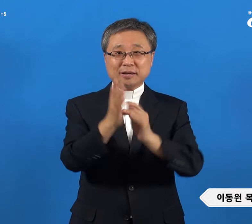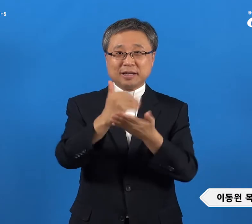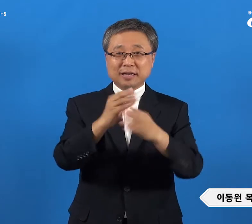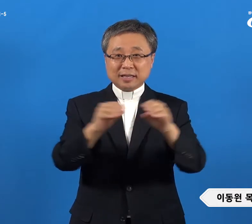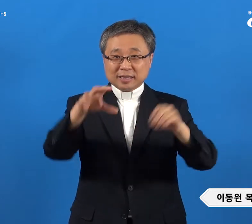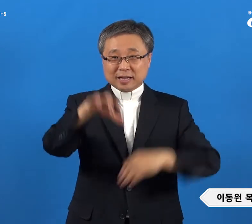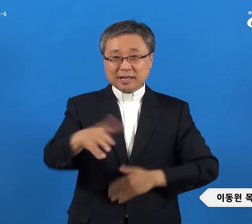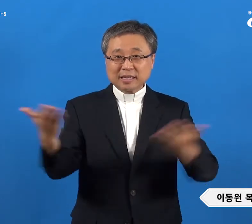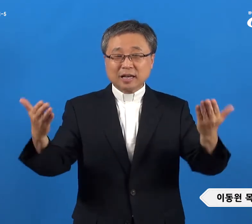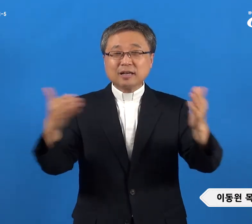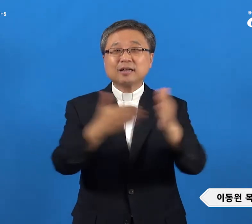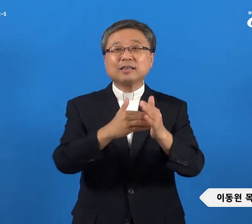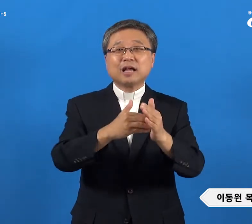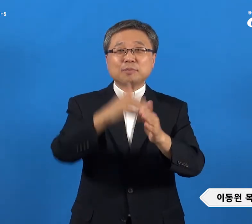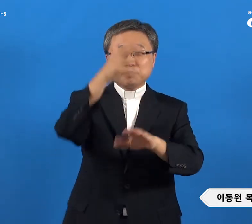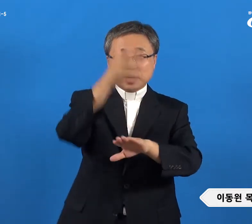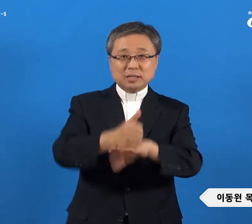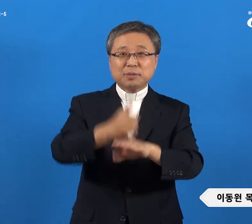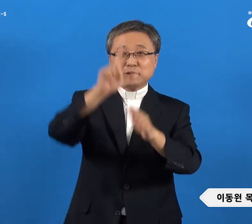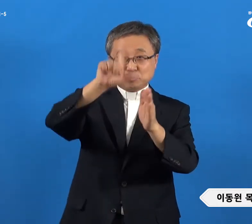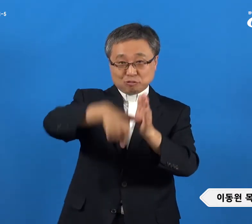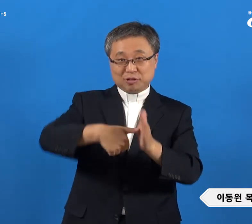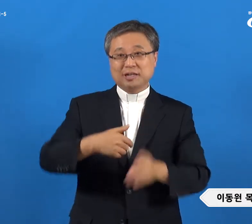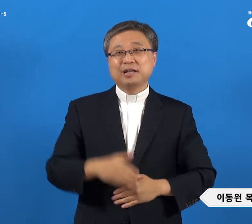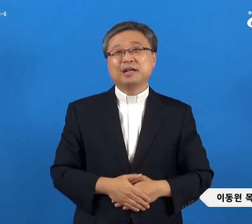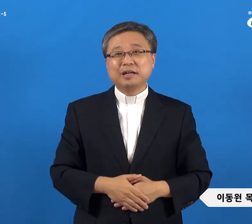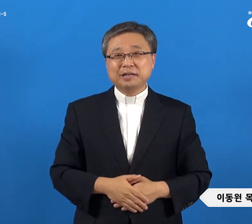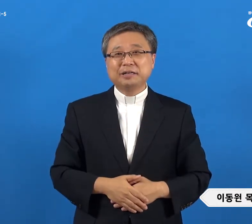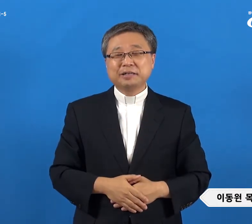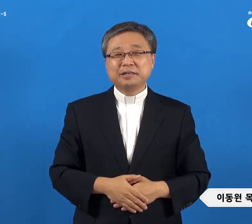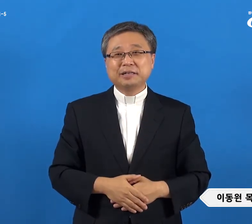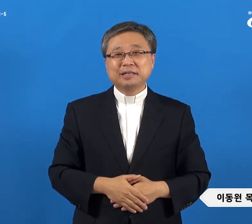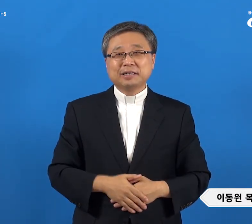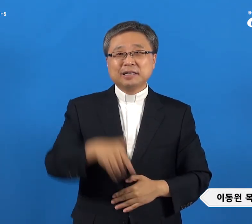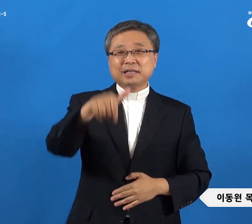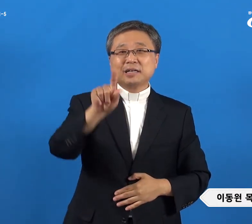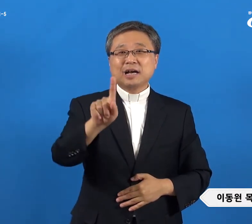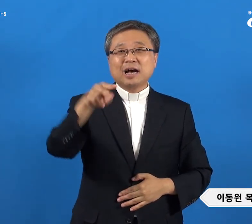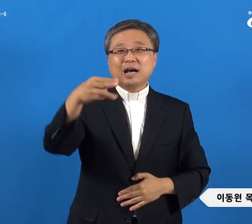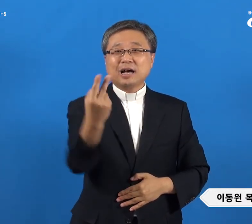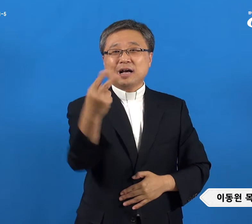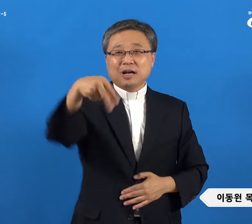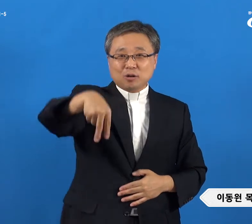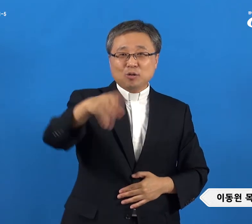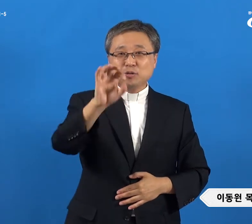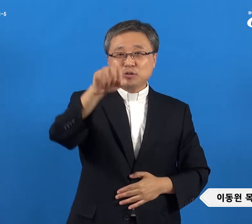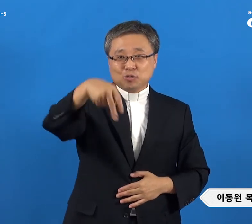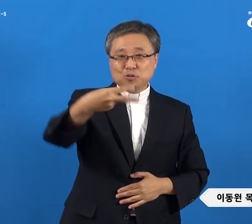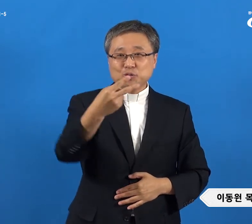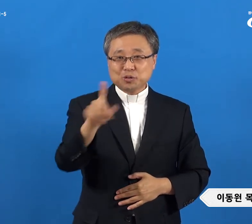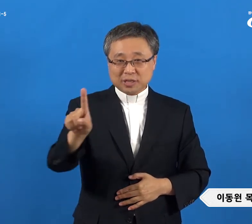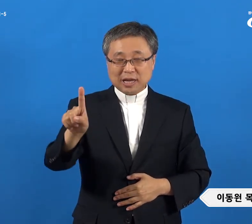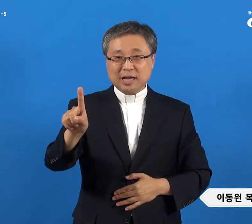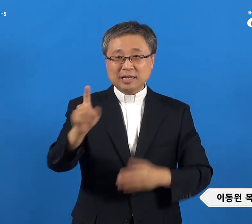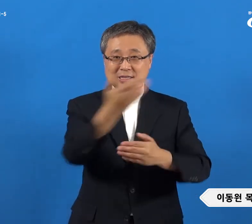사역을 마무리할 마지막 순간 가룟 유다를 제외한 11명의 제자를 앞에